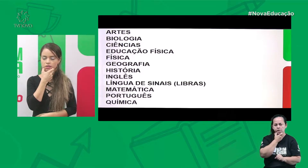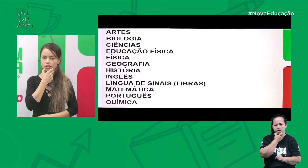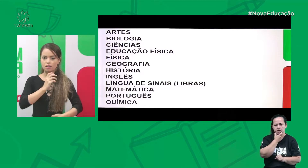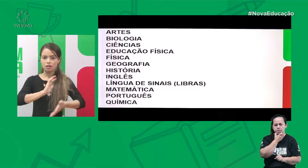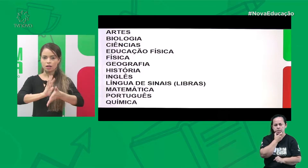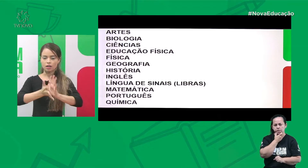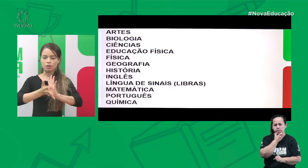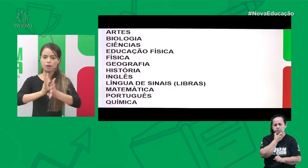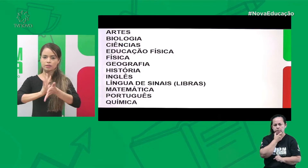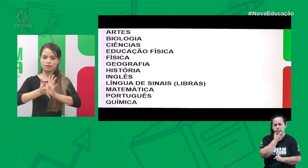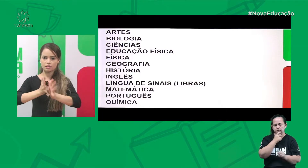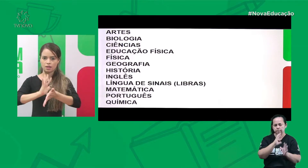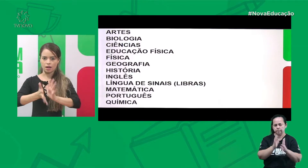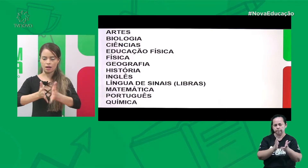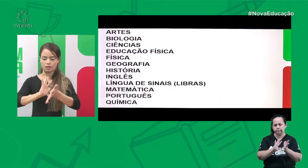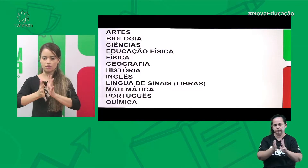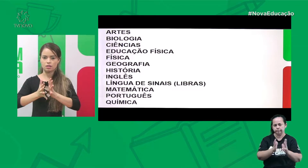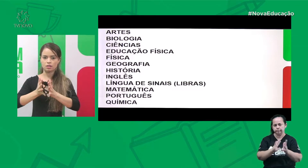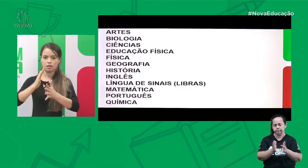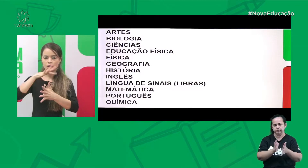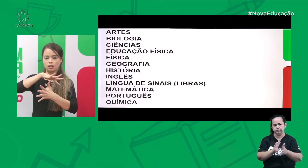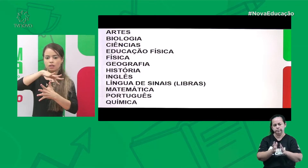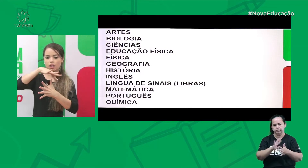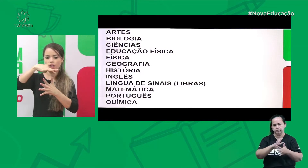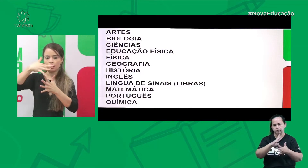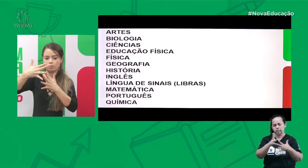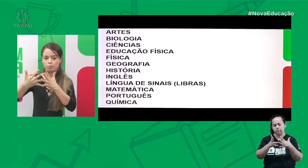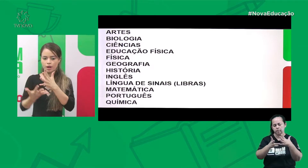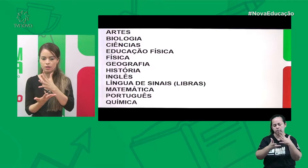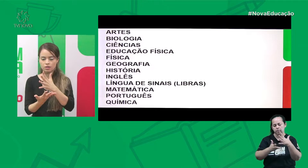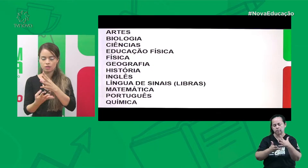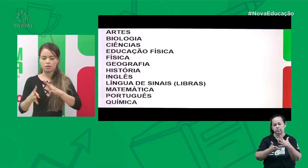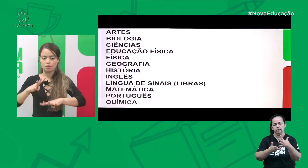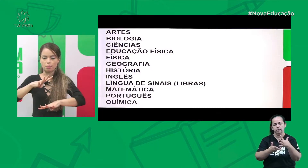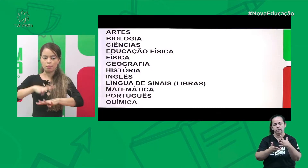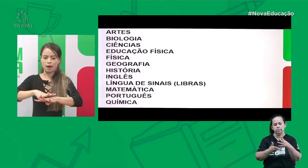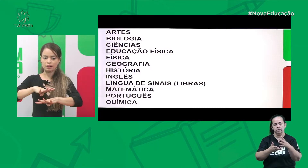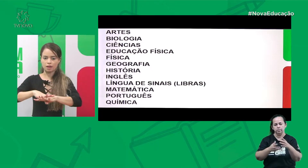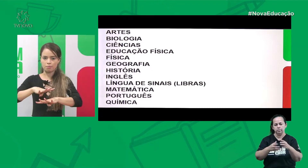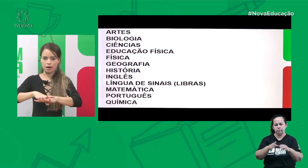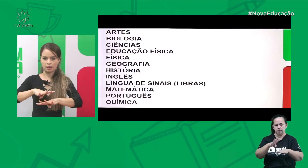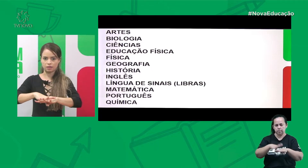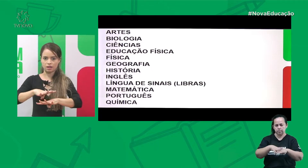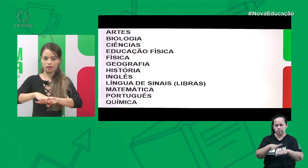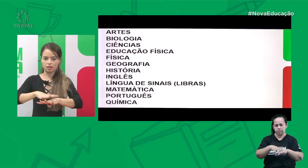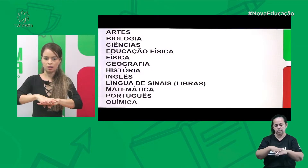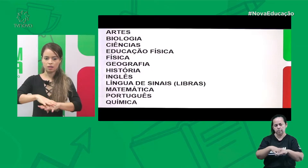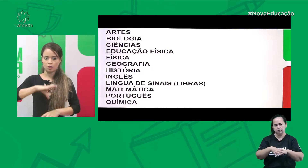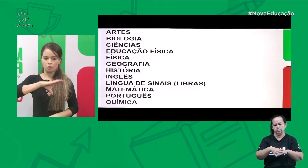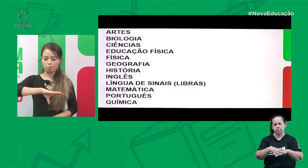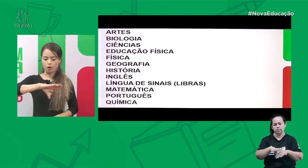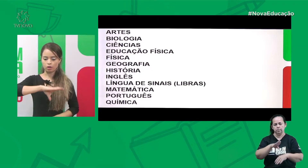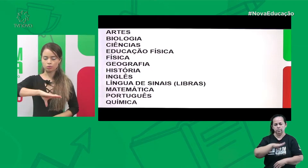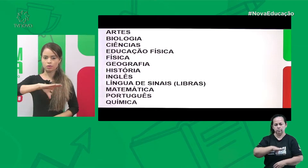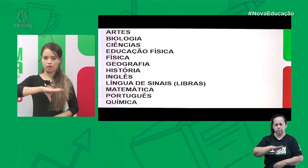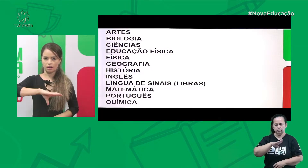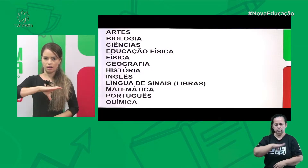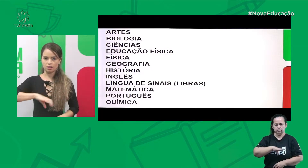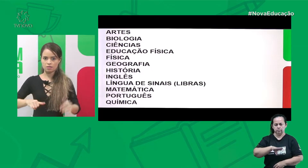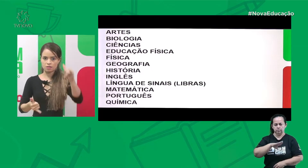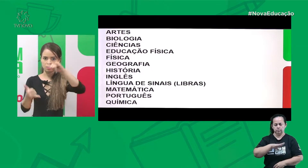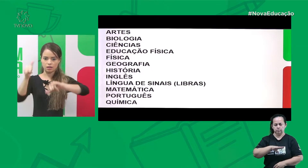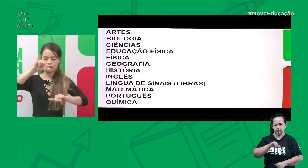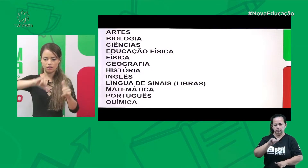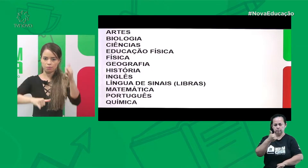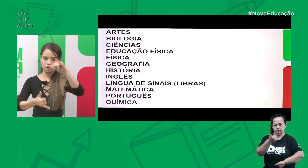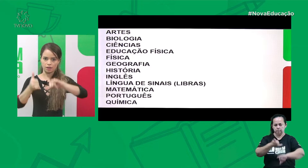inglês, língua de sinais, Libras, matemática,